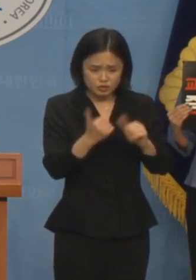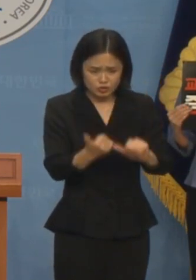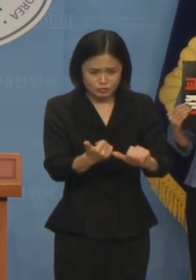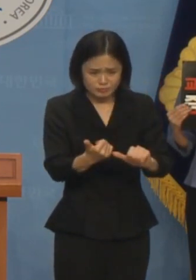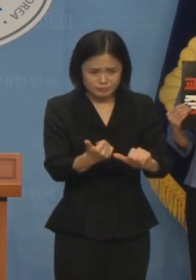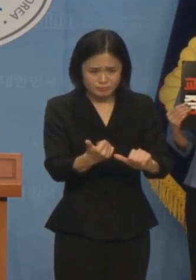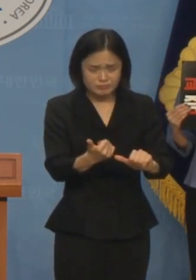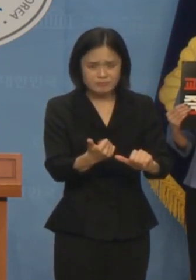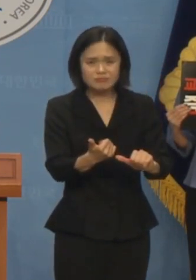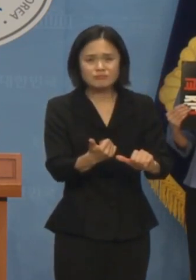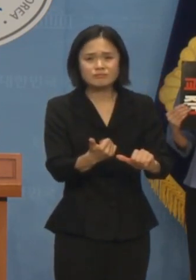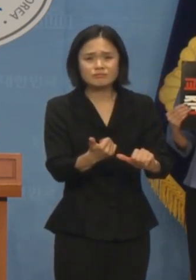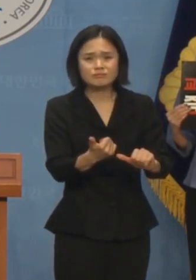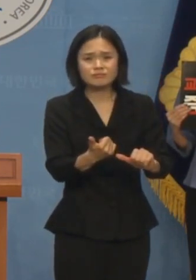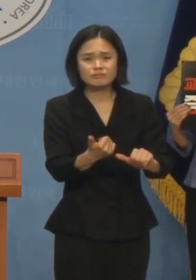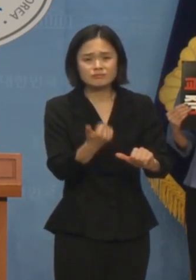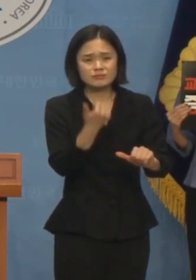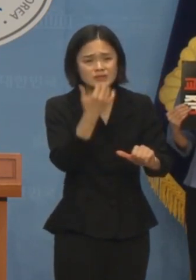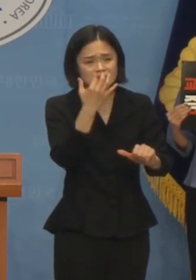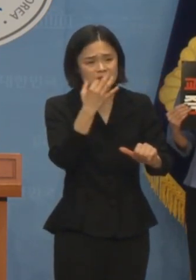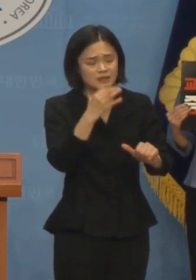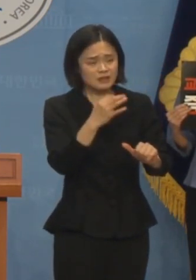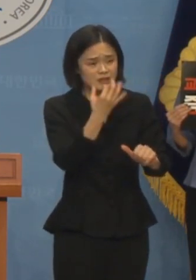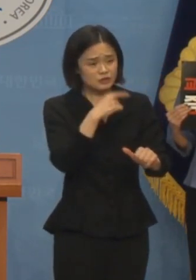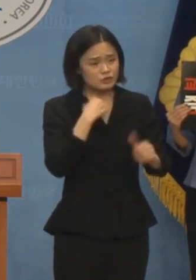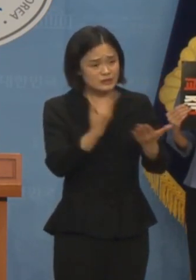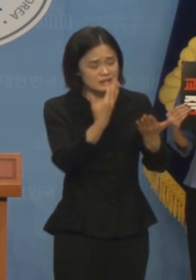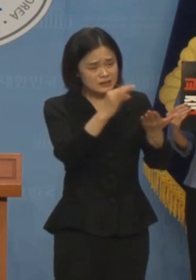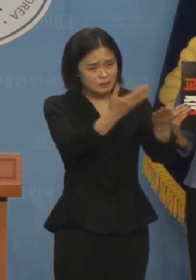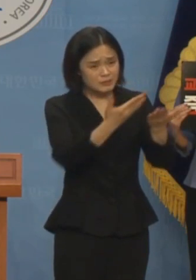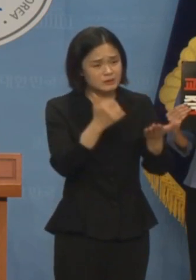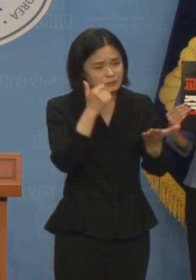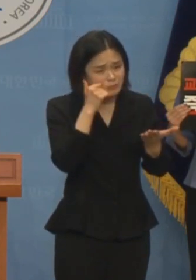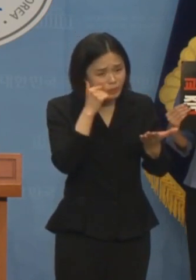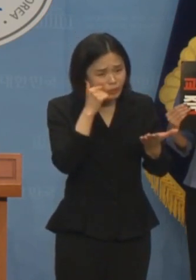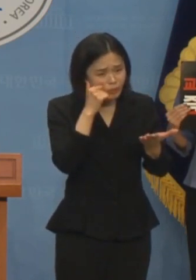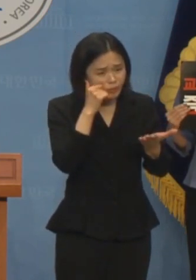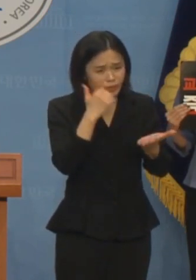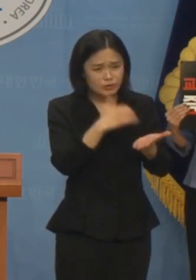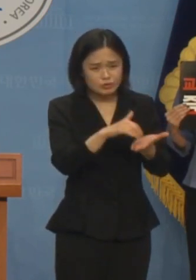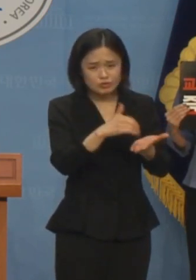순직 미인정 사례는 얼마나 더 많을까요?